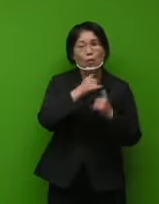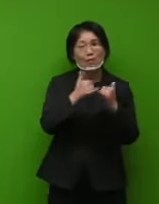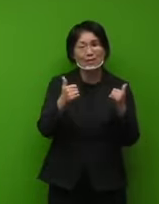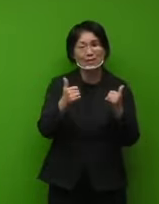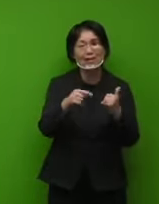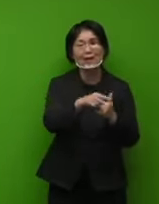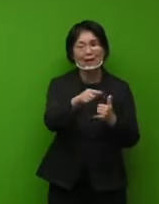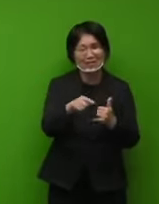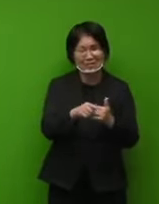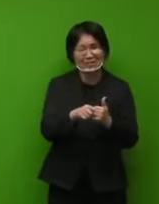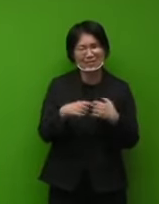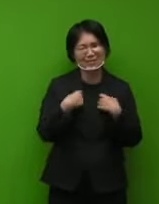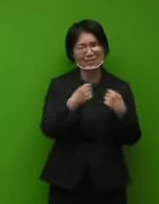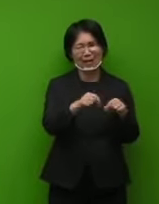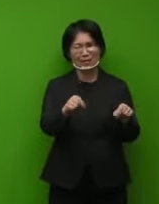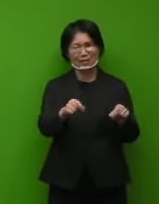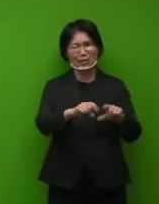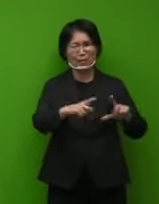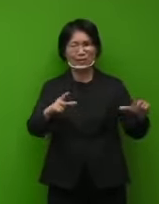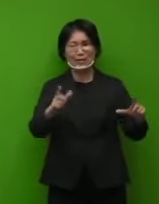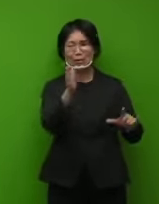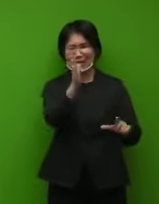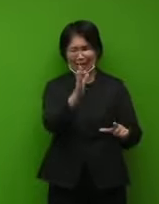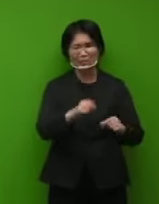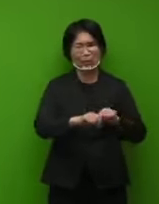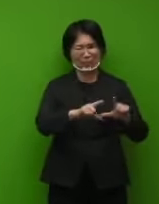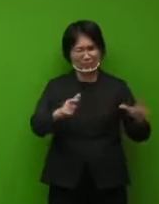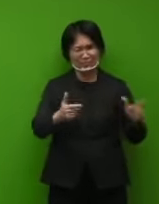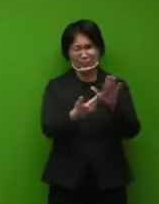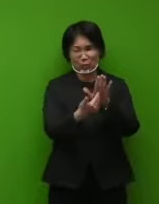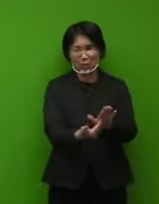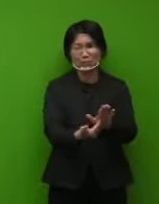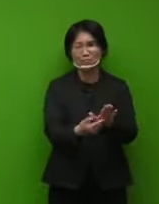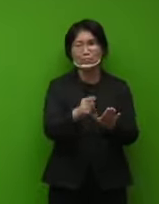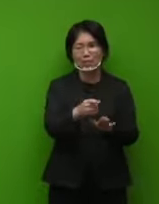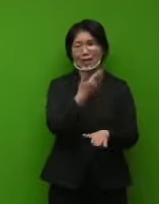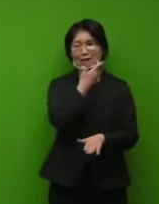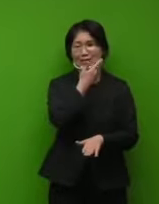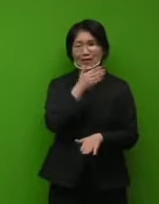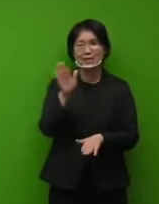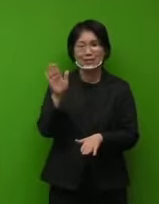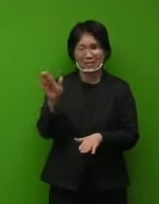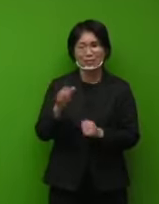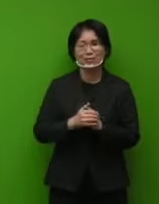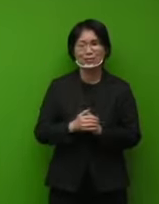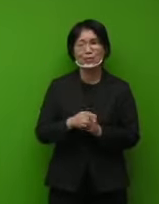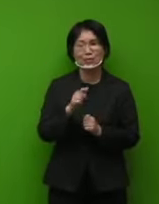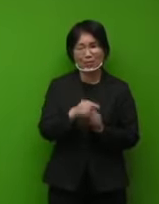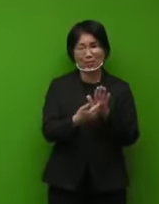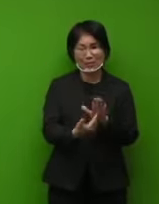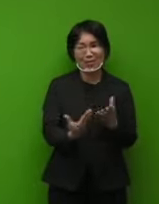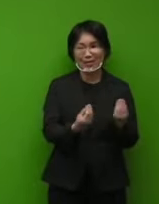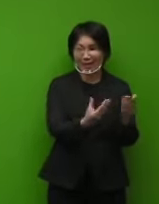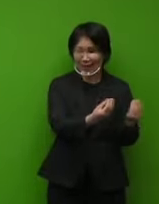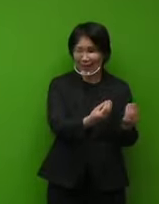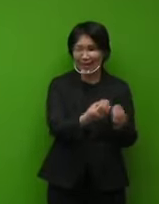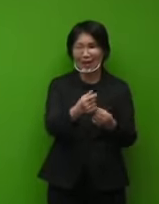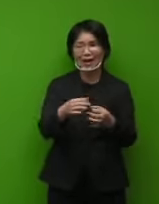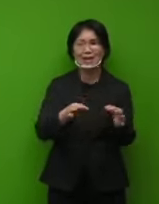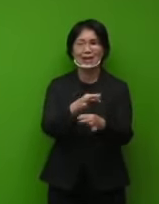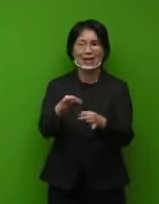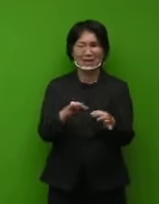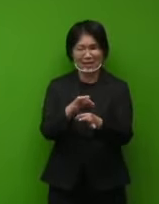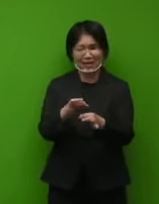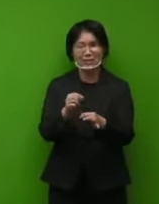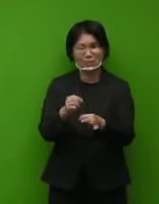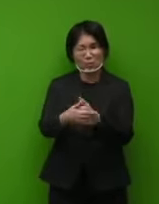に感染を広げないということが重要であります。ここを維持しながら経済を回していくというのが第7